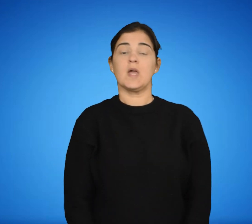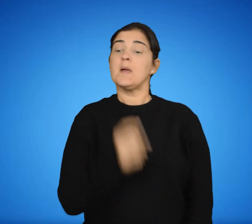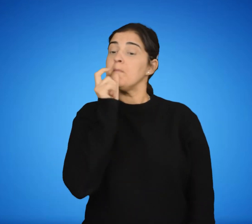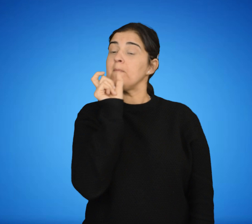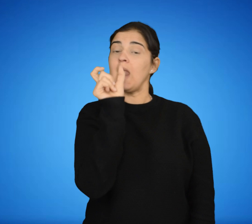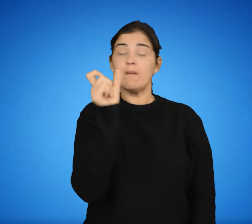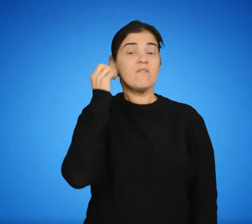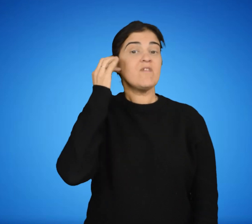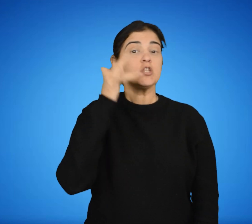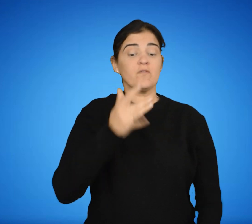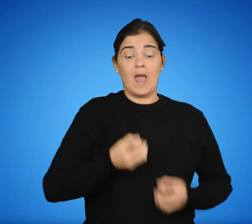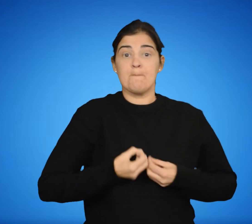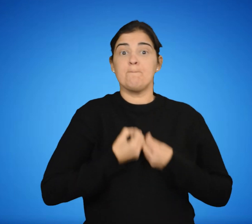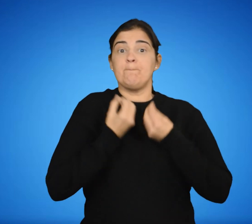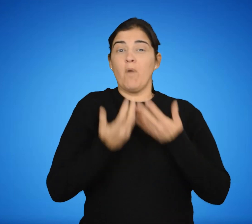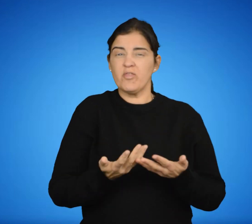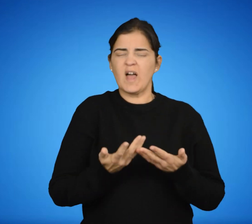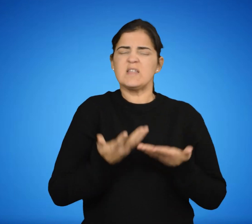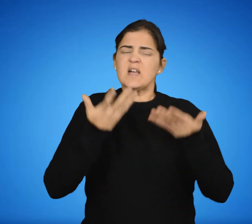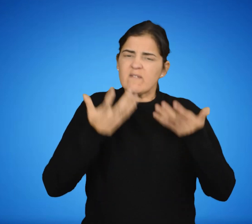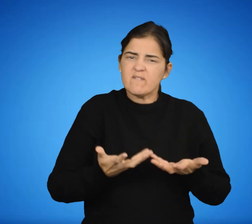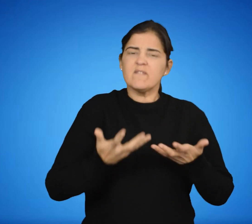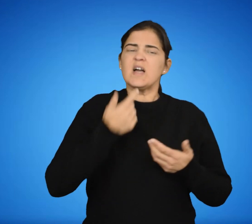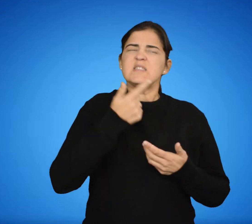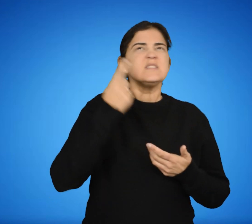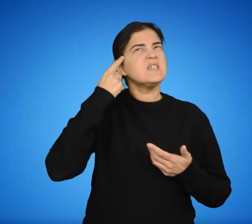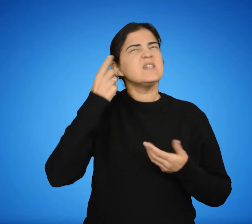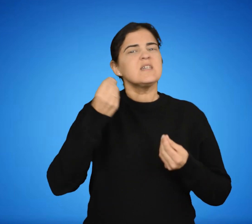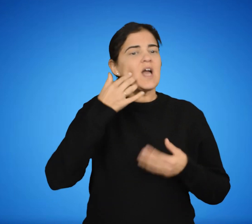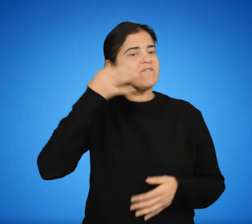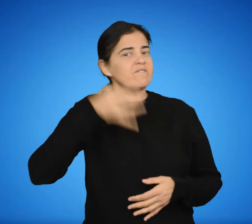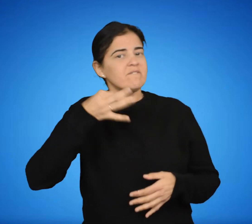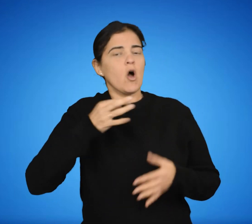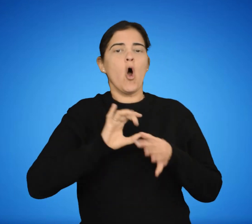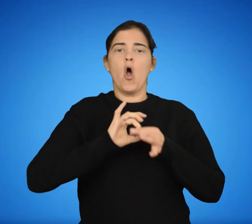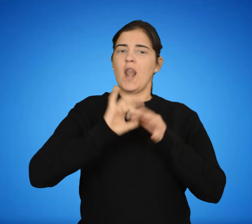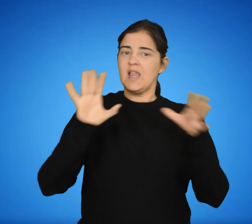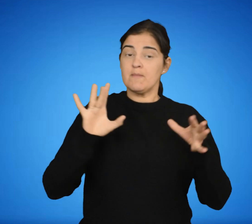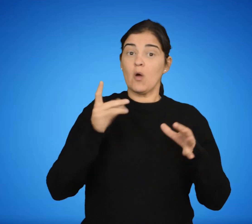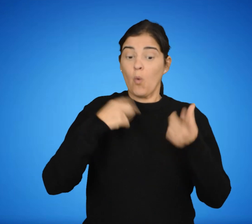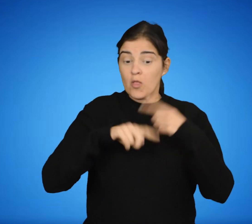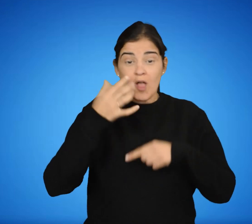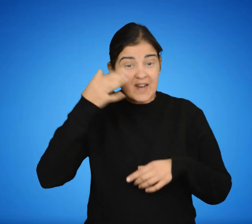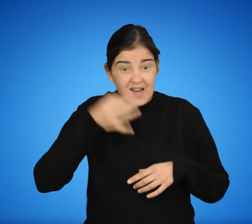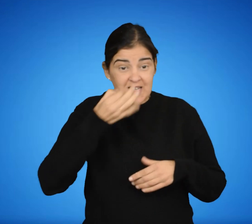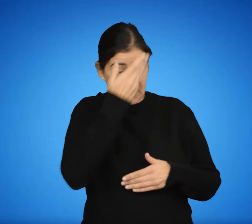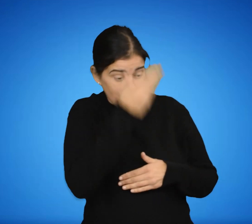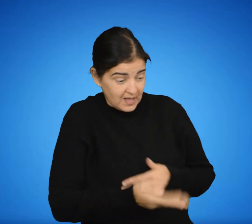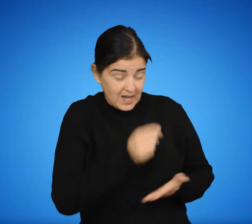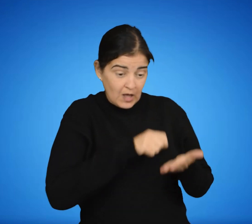El término filosofía espontánea generalmente relacionamos con auténtico o libre, cuando en realidad el autor se refiere a